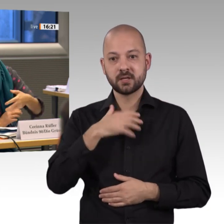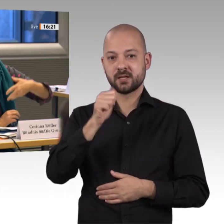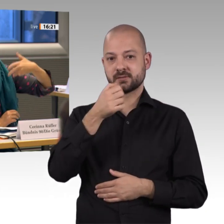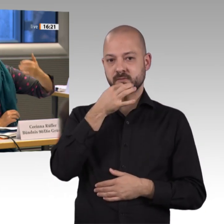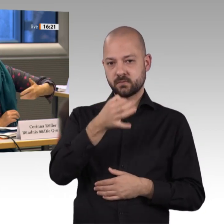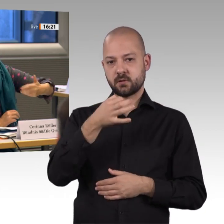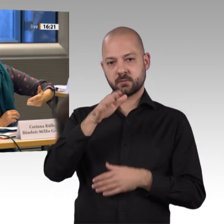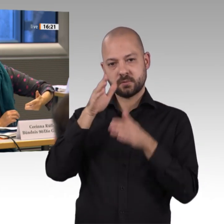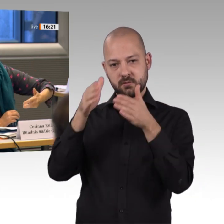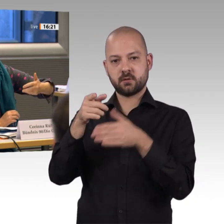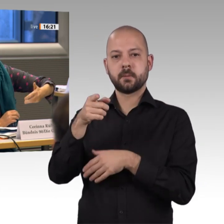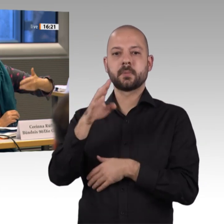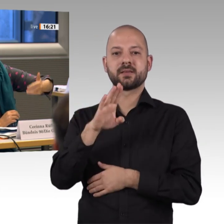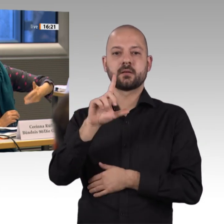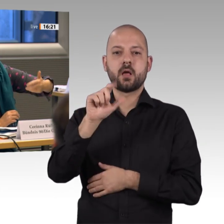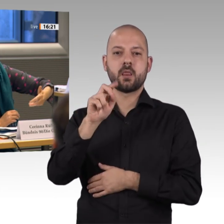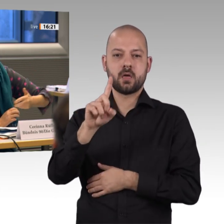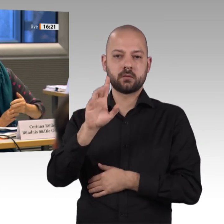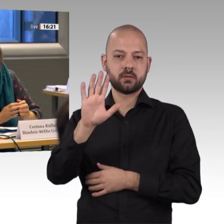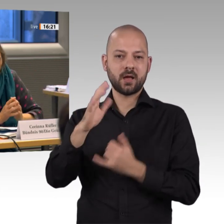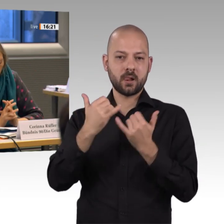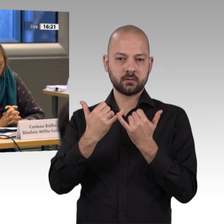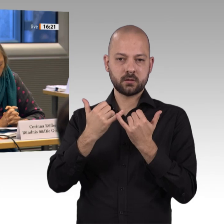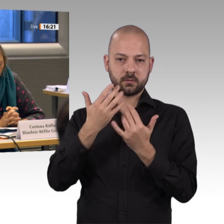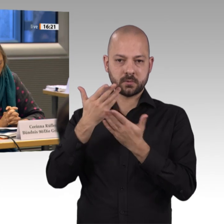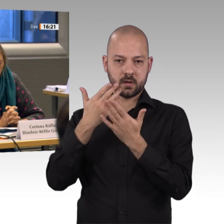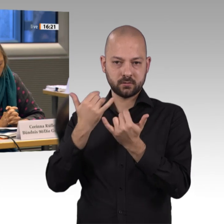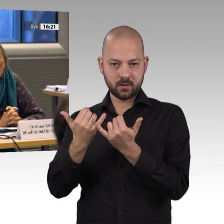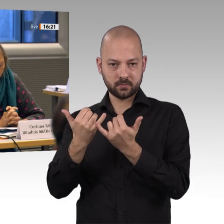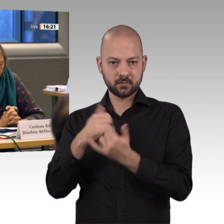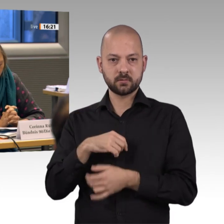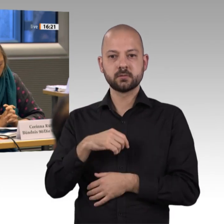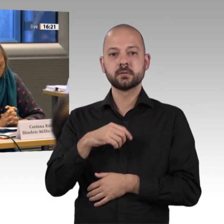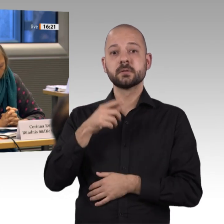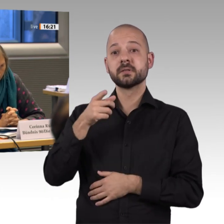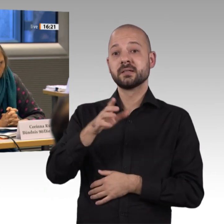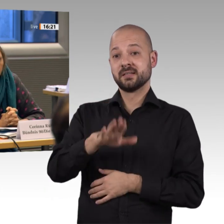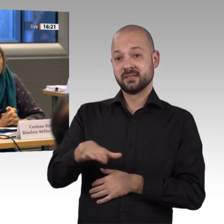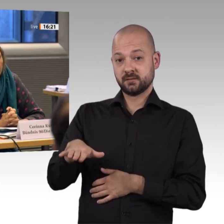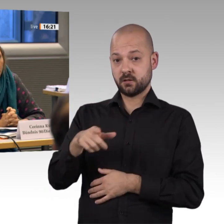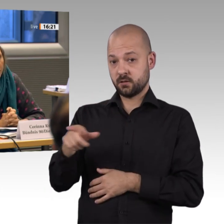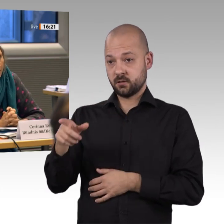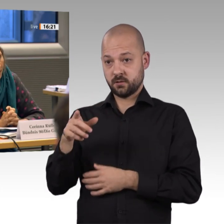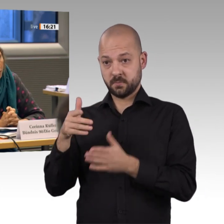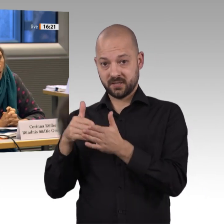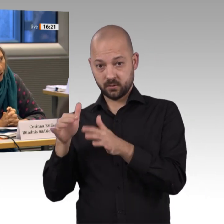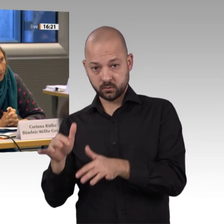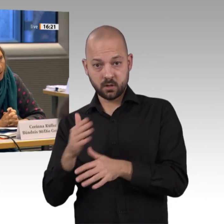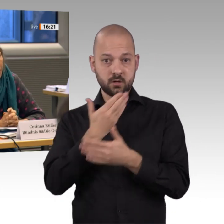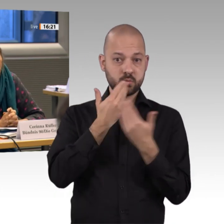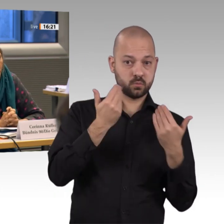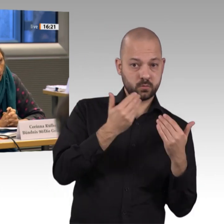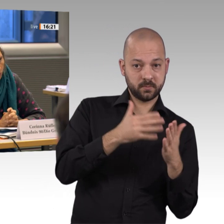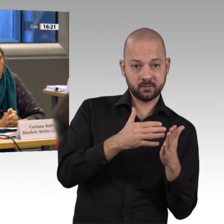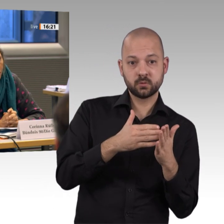als Gesellschaft solidarisch zu erklären mit Angehörigen von Menschen mit Behinderung. Und jetzt würde ich Sie gerne fragen,